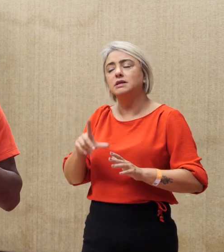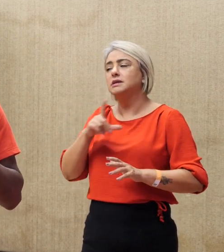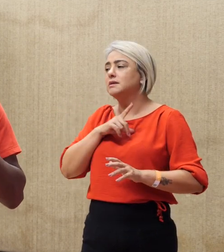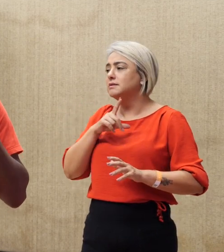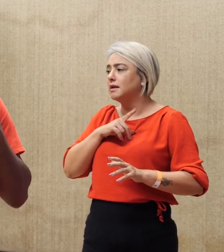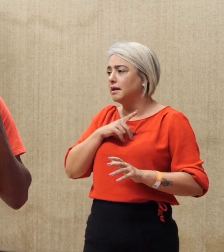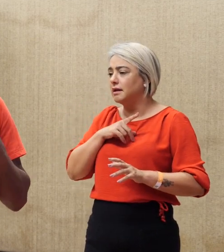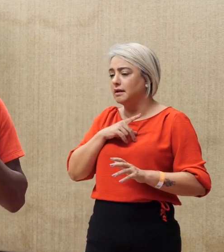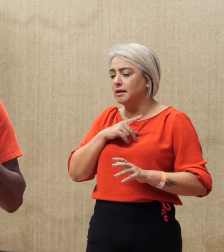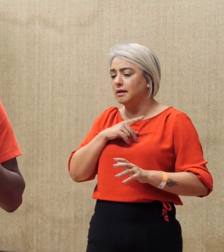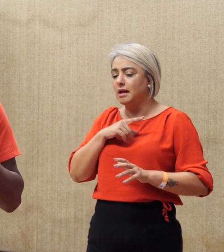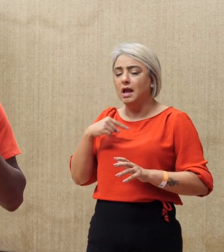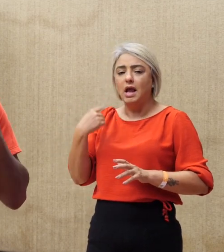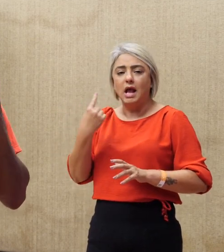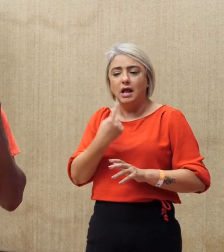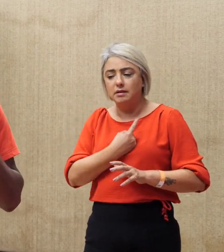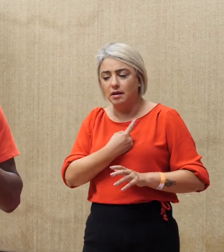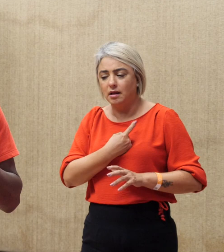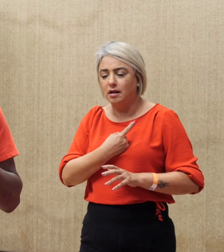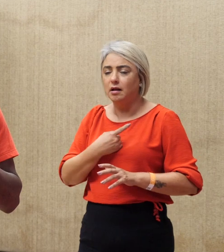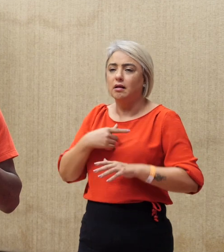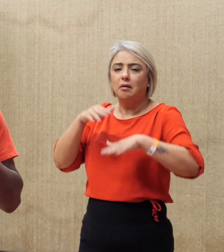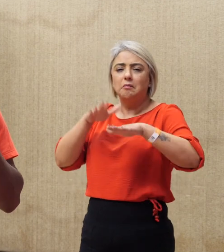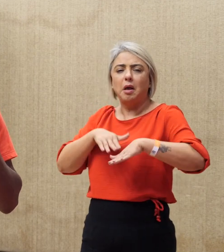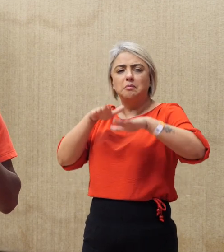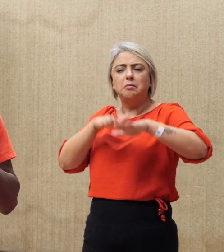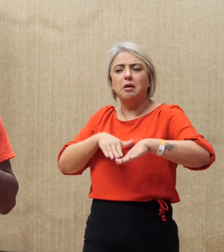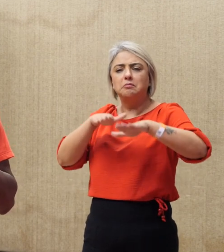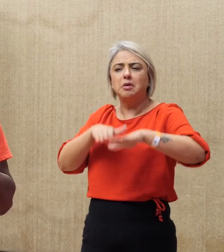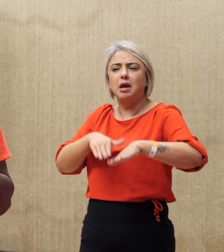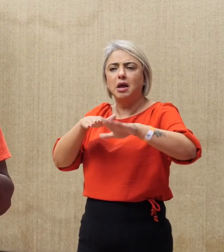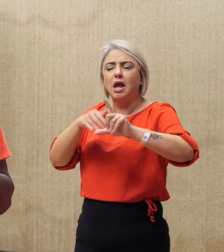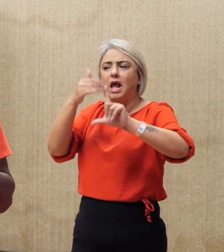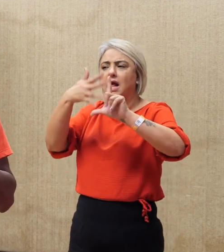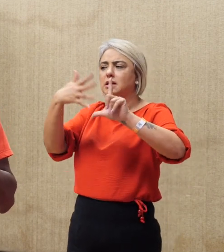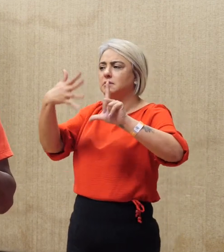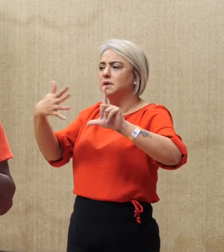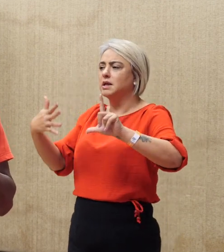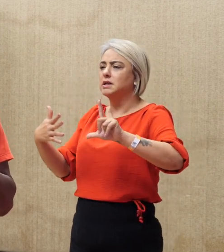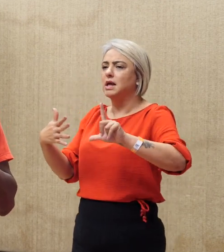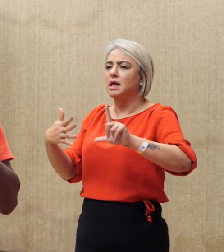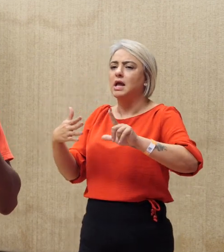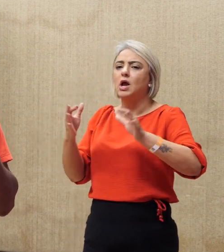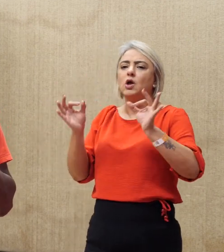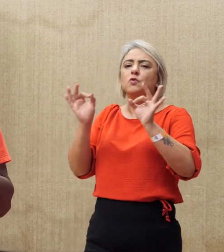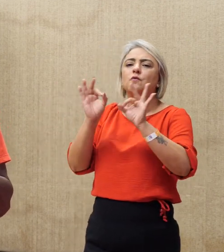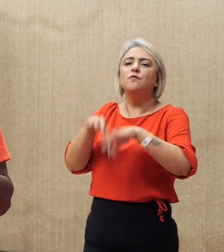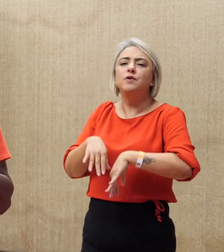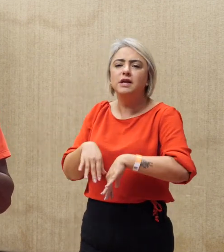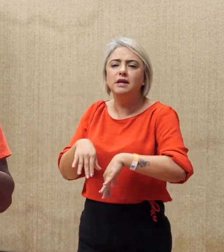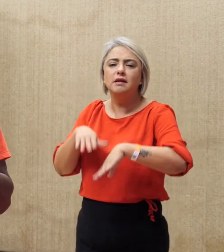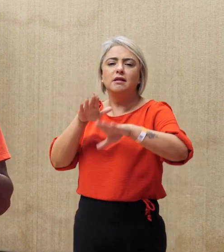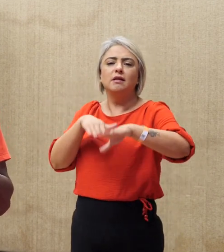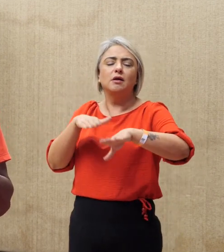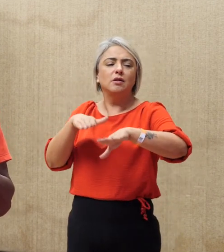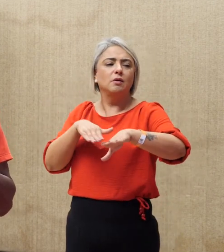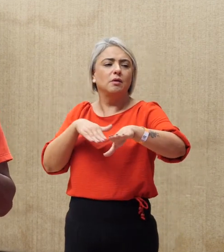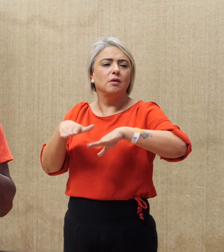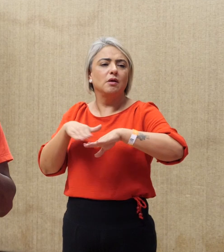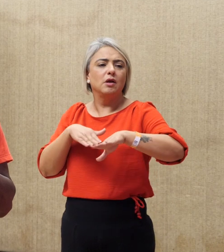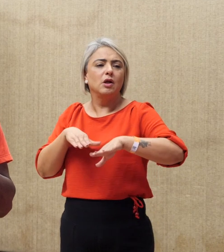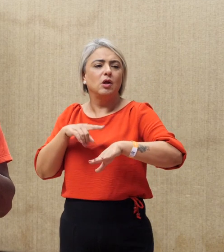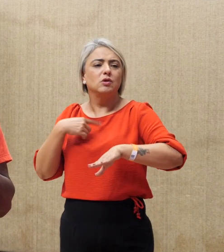tem as nossas caminhadas, as nossas paradas LGBTs, ao término das nossas caminhadas, nós